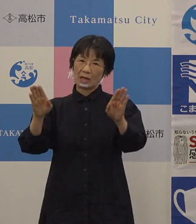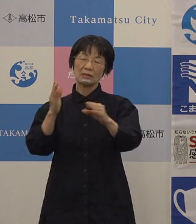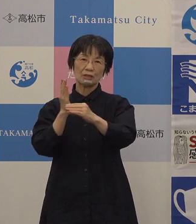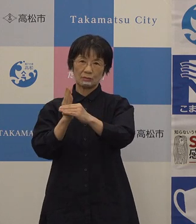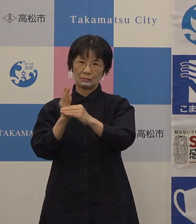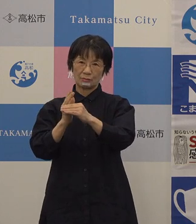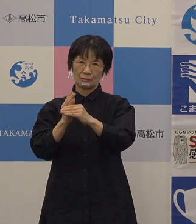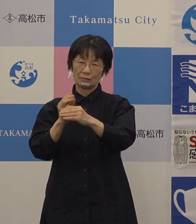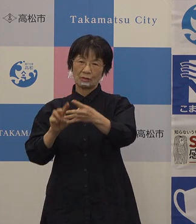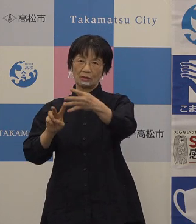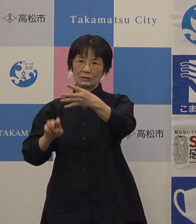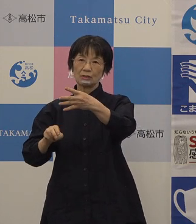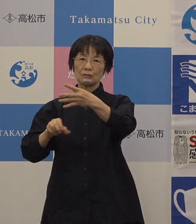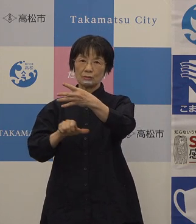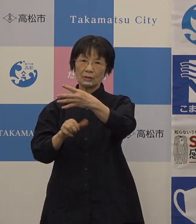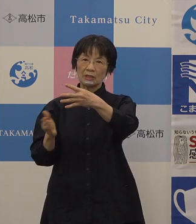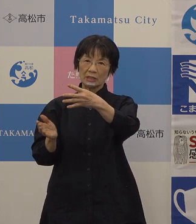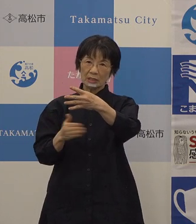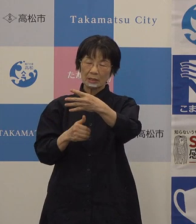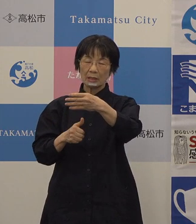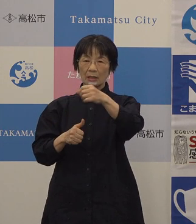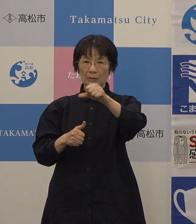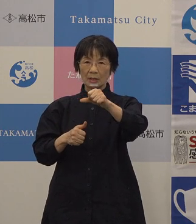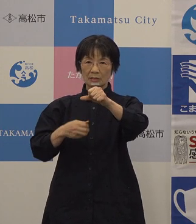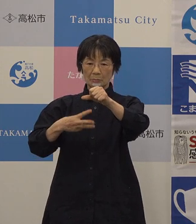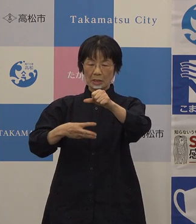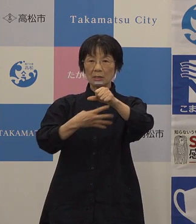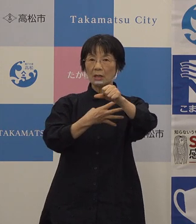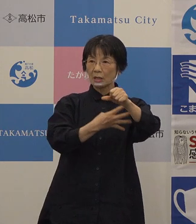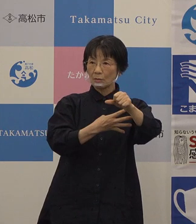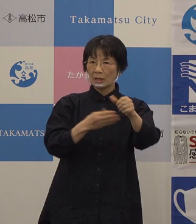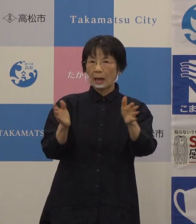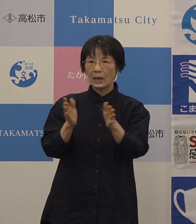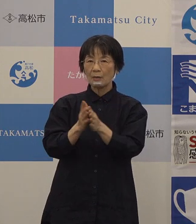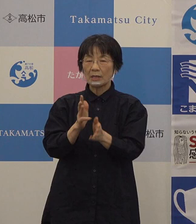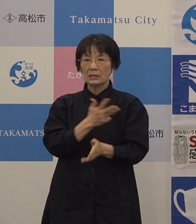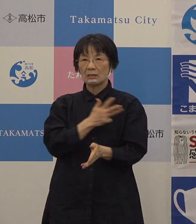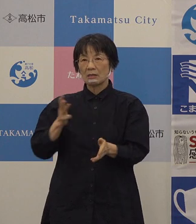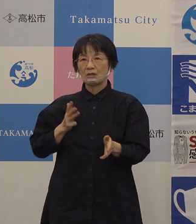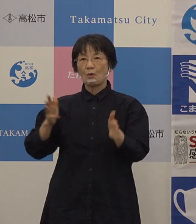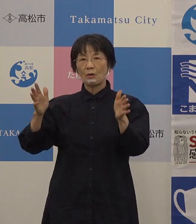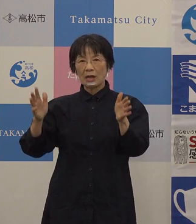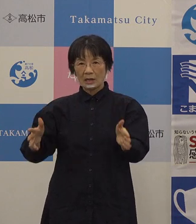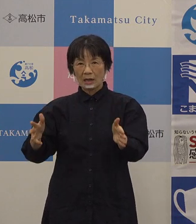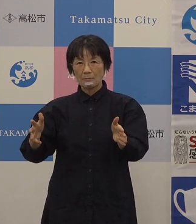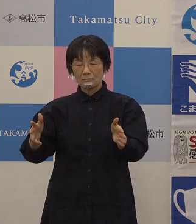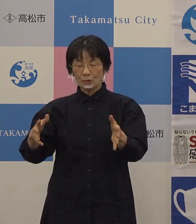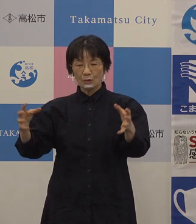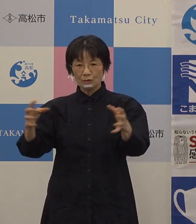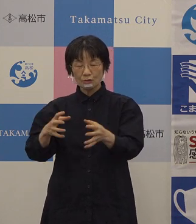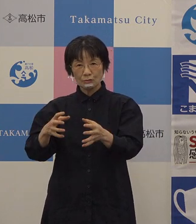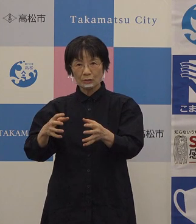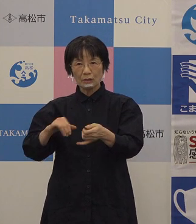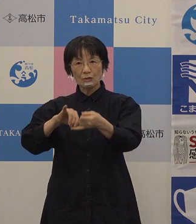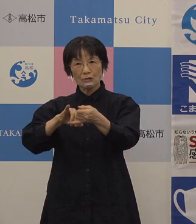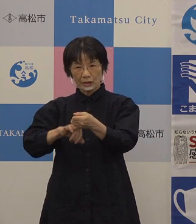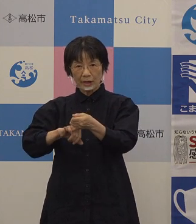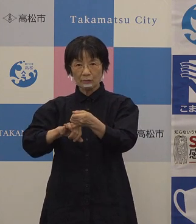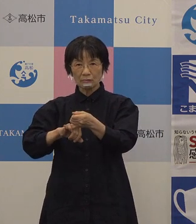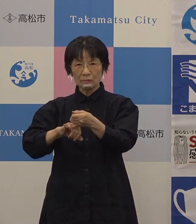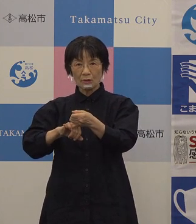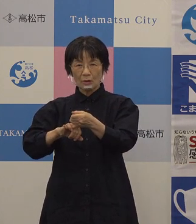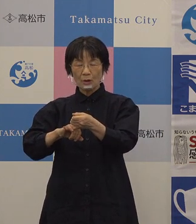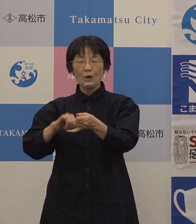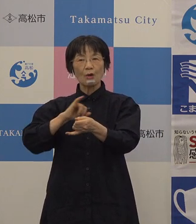日25日からは5月3日4日など8日間の集団接種の予約を予約サイトコールセンターで受け